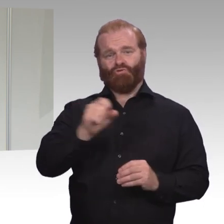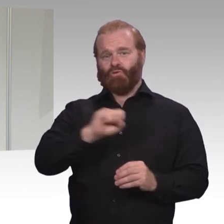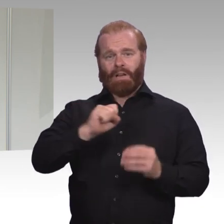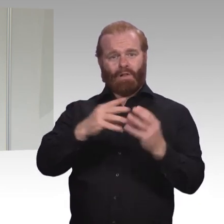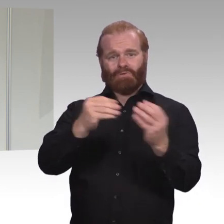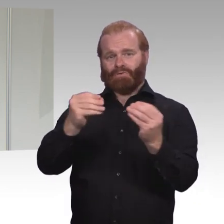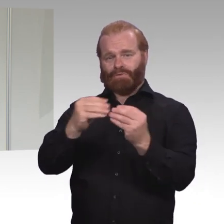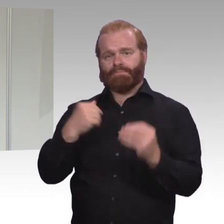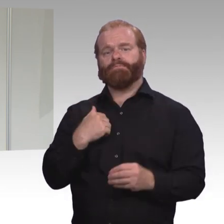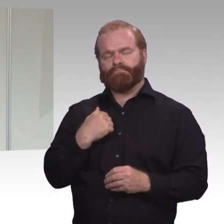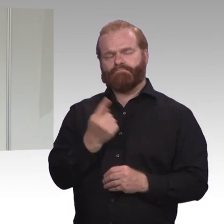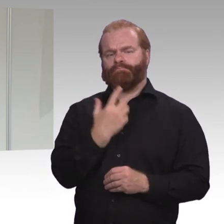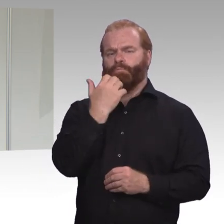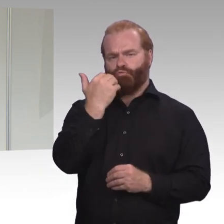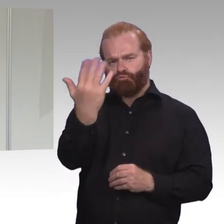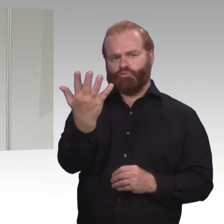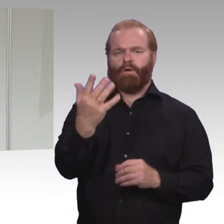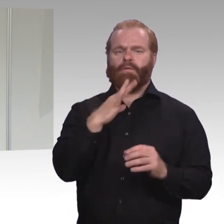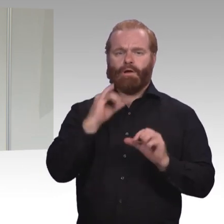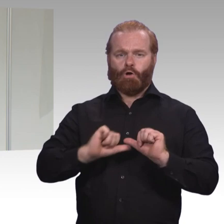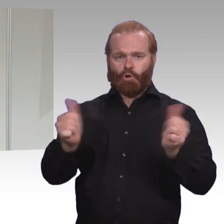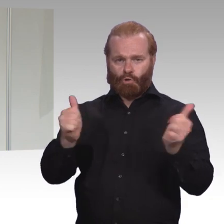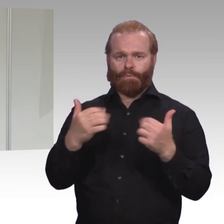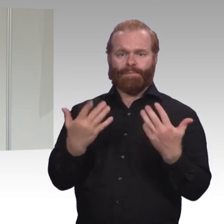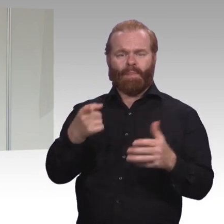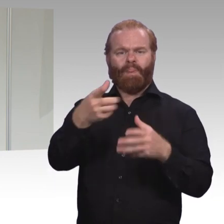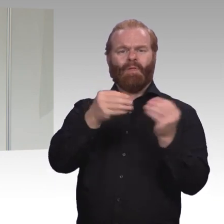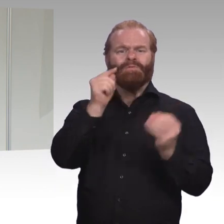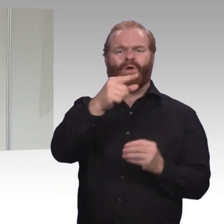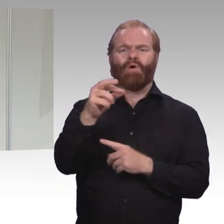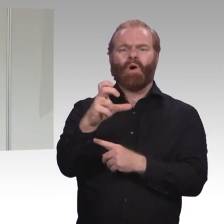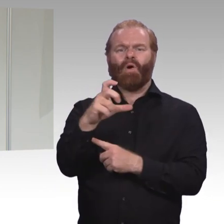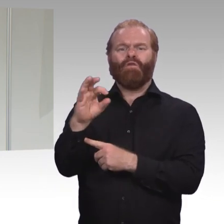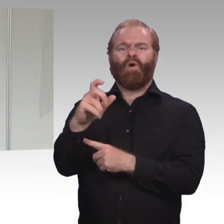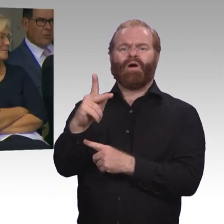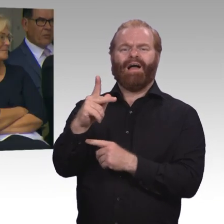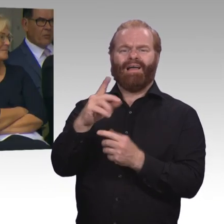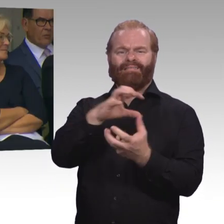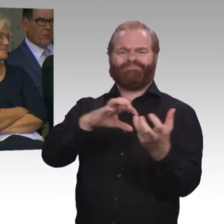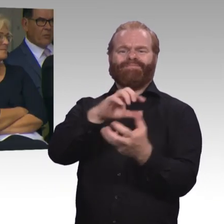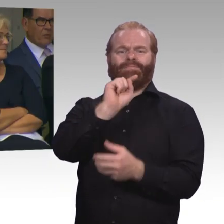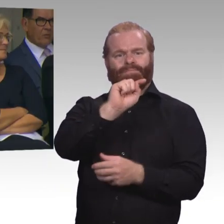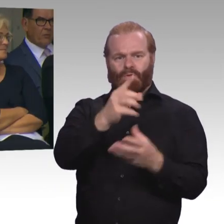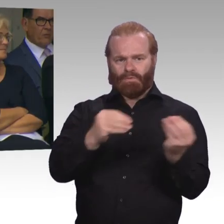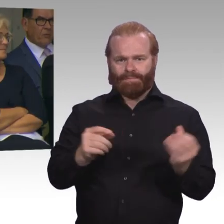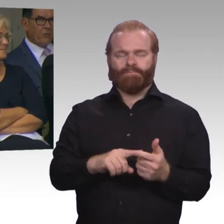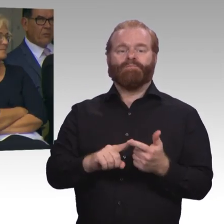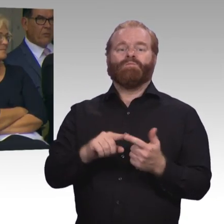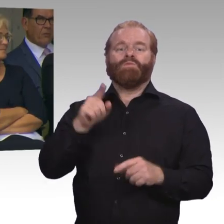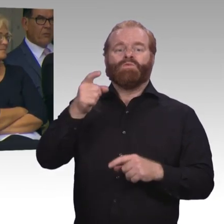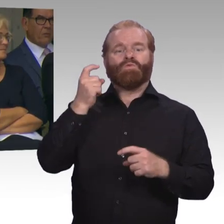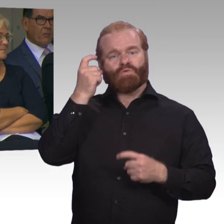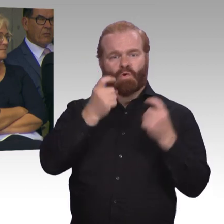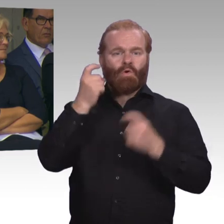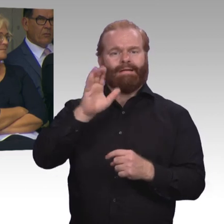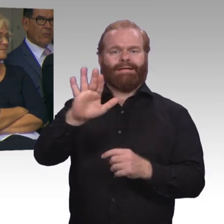Staatssekretären gegenüber. Sorgen Sie dafür, dass in Ihrem Ministerium keine weiteren Aufträge erteilt werden, ohne korrekte